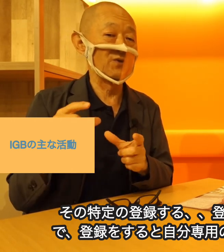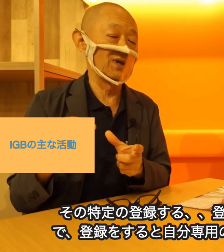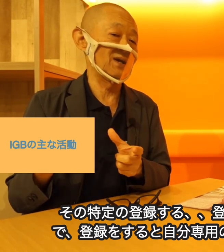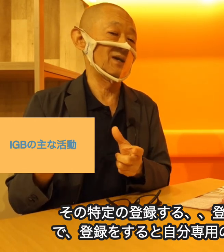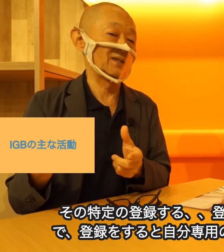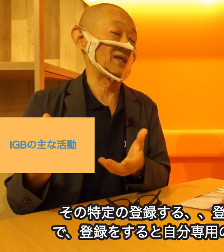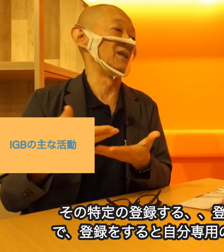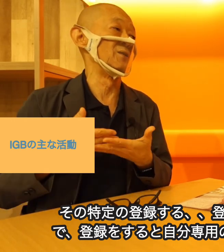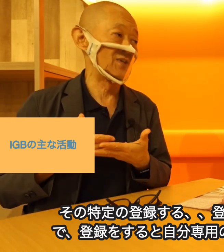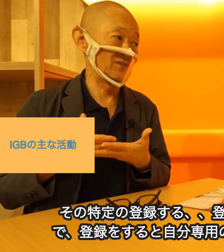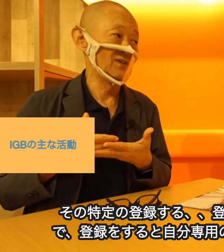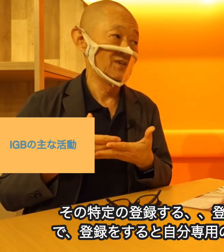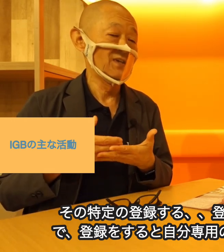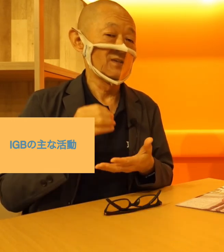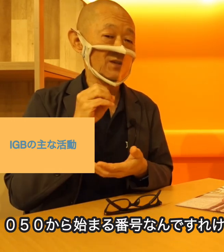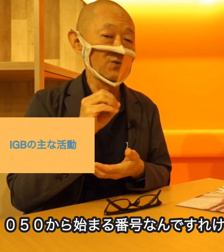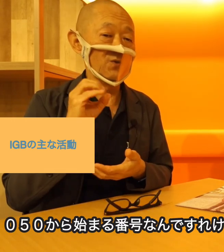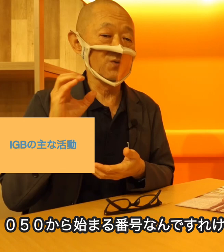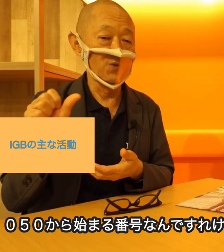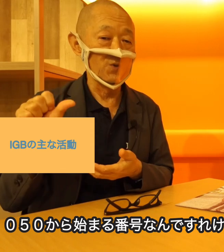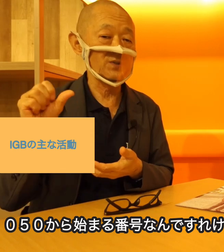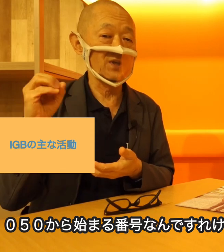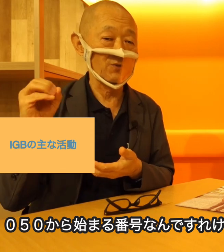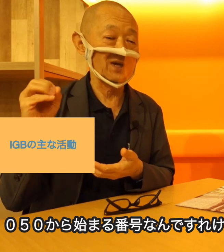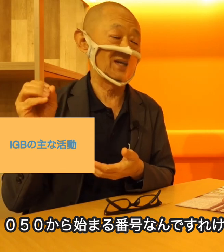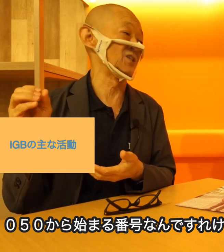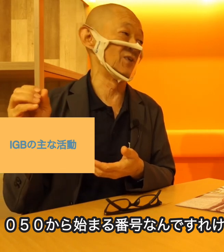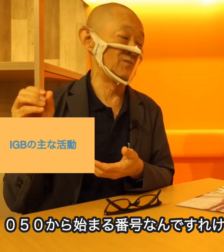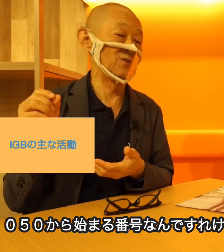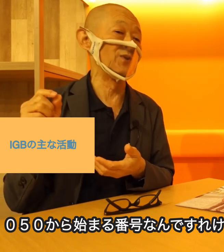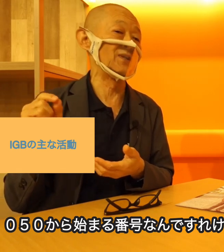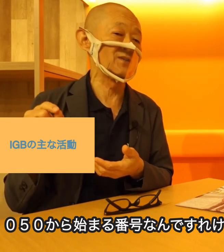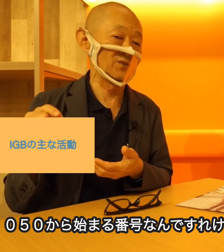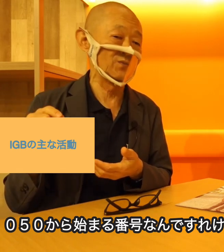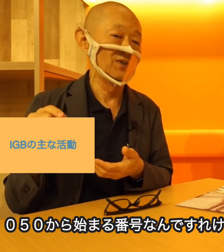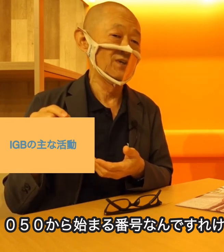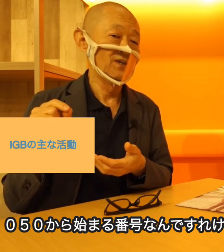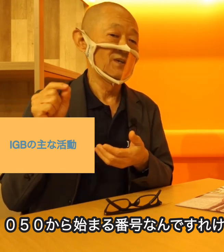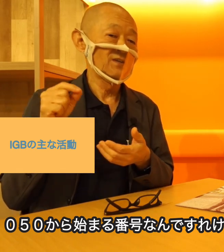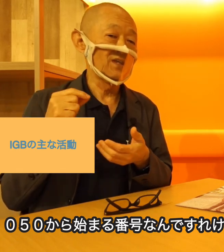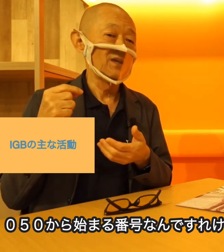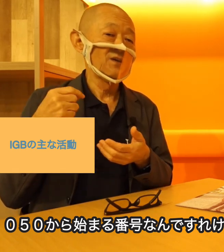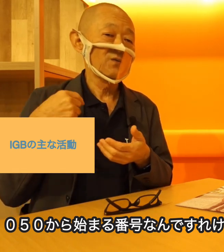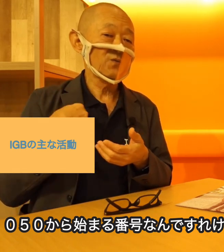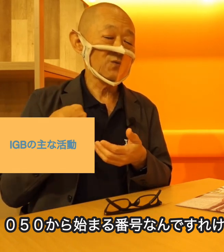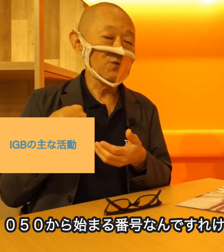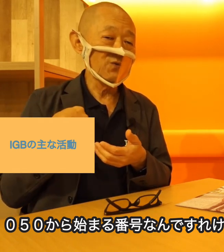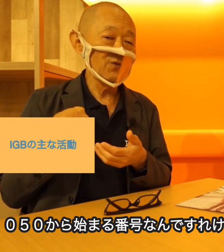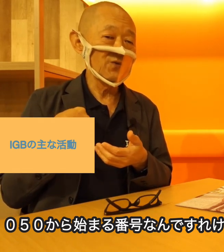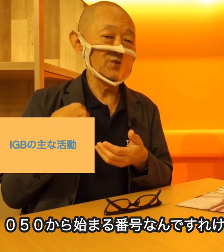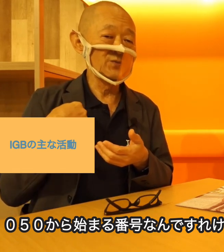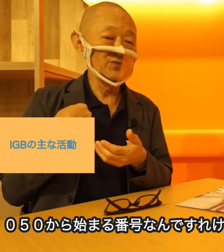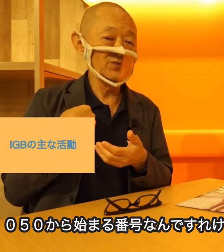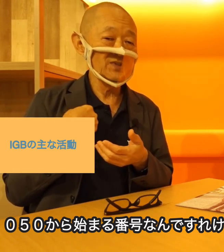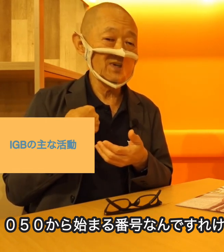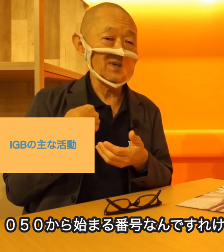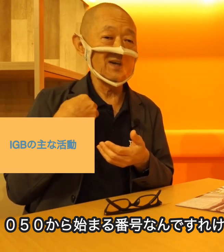が与えられます。050から始まる番号なんですけど、でここはの自分が相